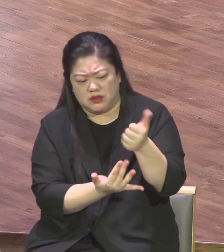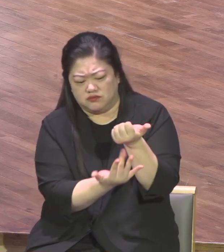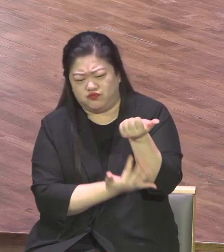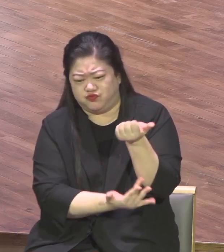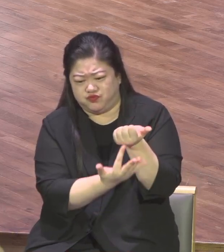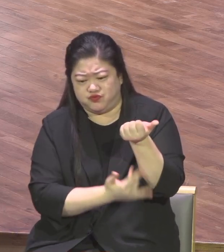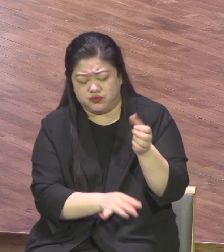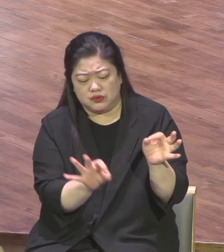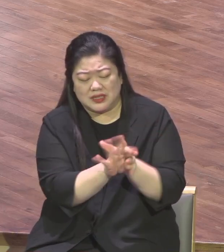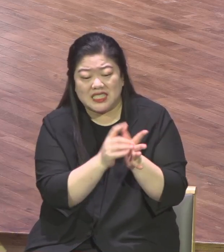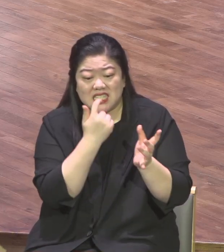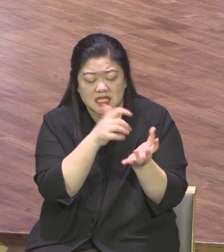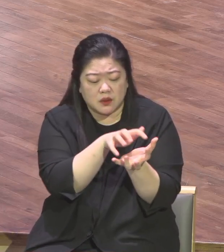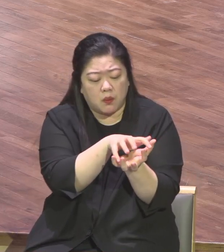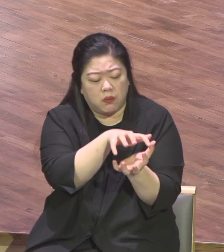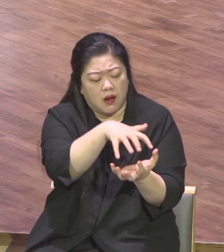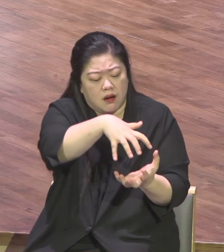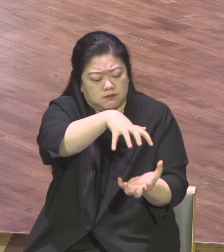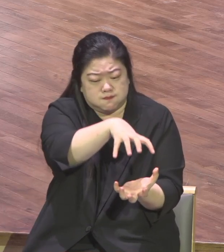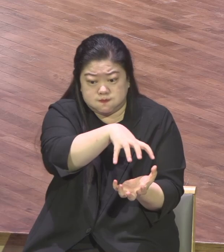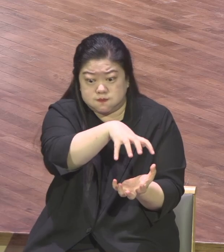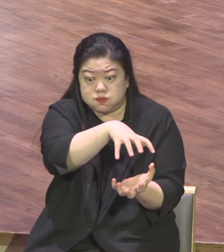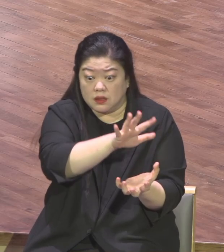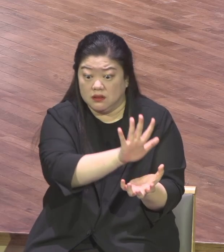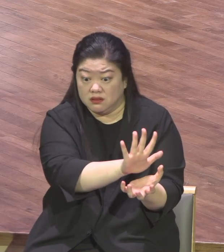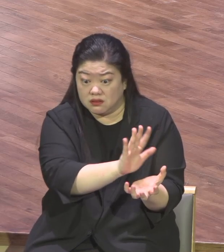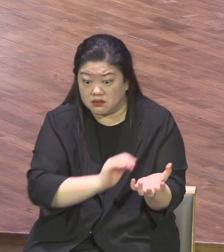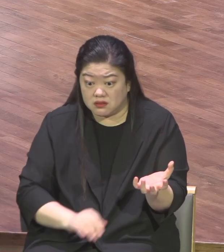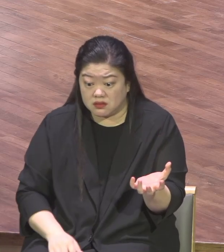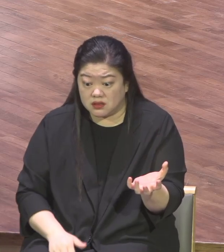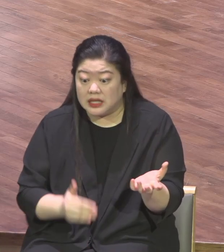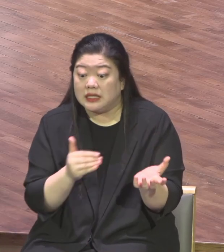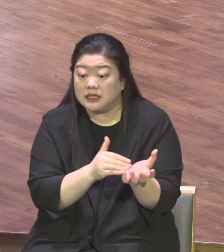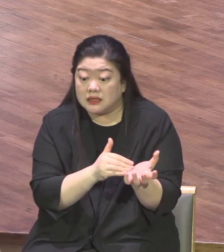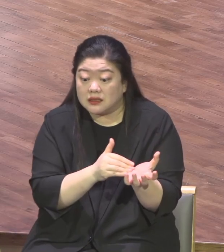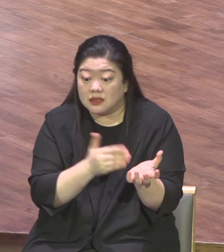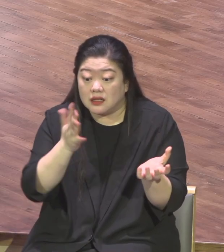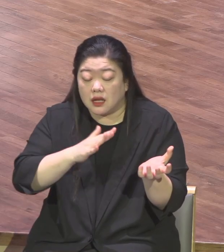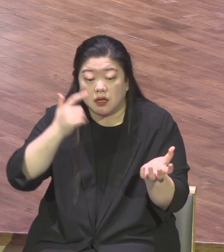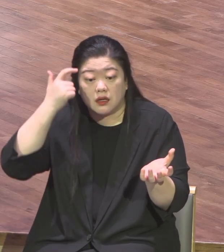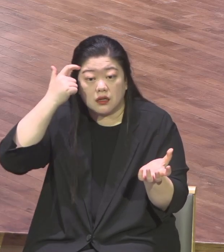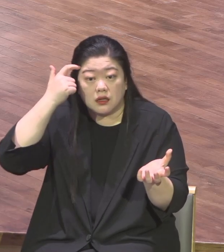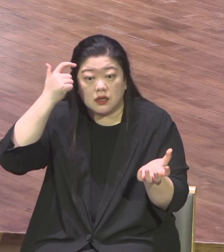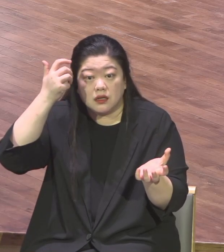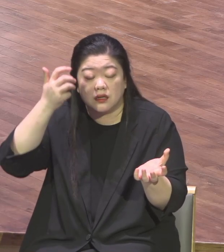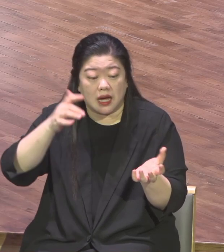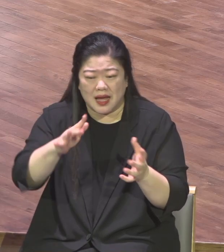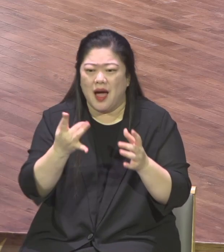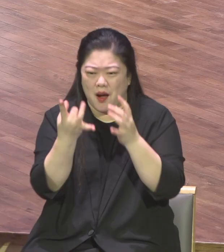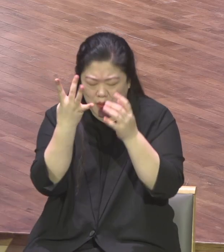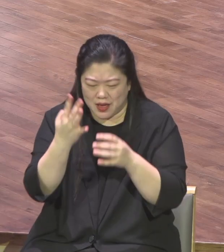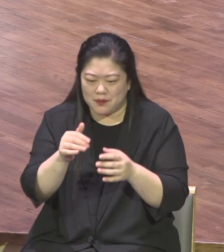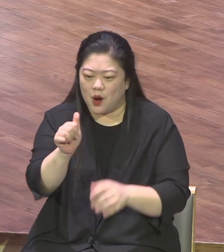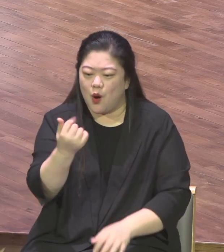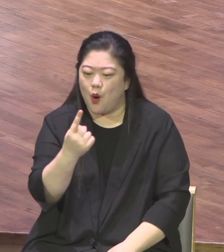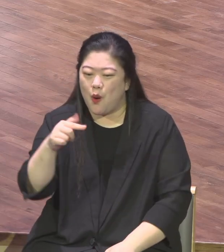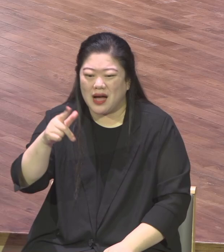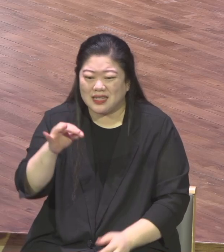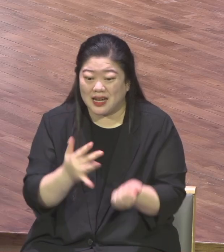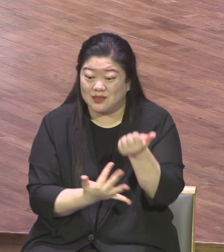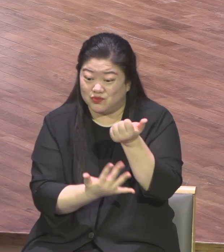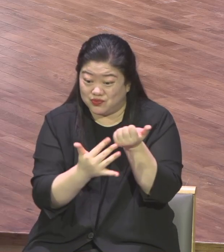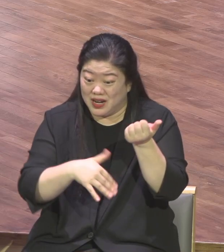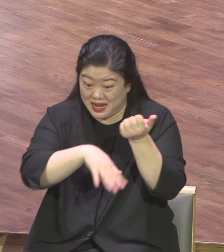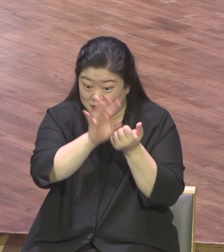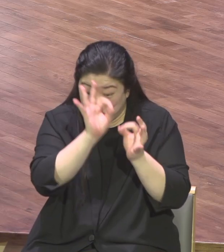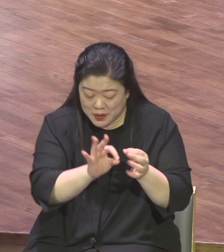화장 들어가서, 또 멀쩡한 사람 들어가서 시체 나올 때 뭐 나와요? 이만큼 다 날아가 버리고 없고,